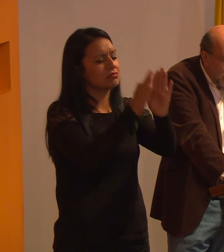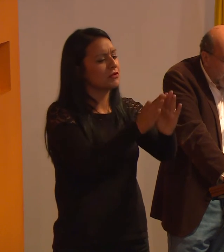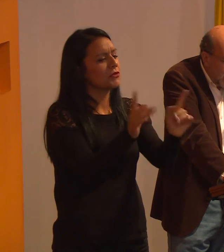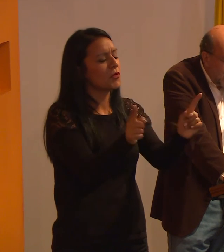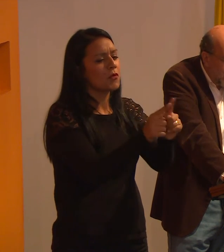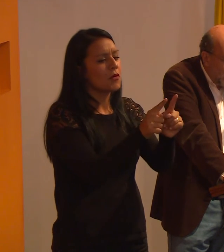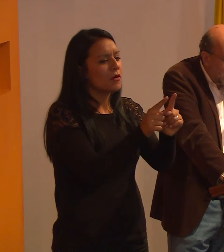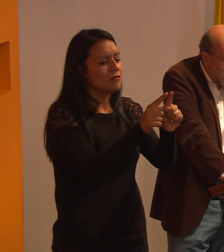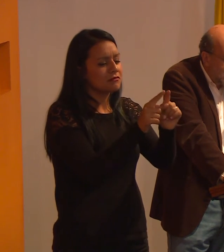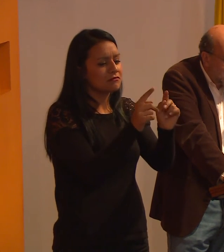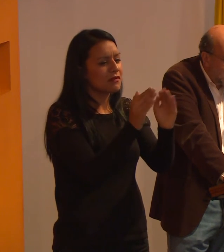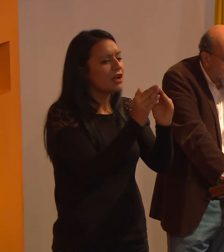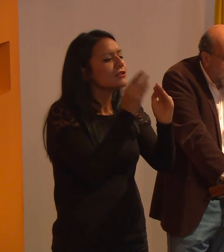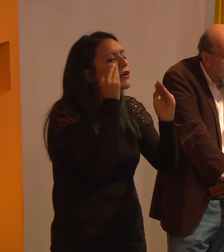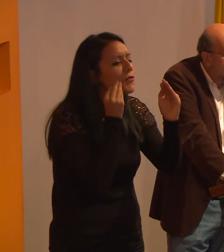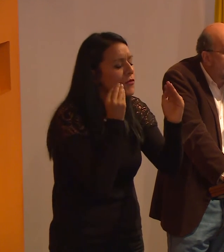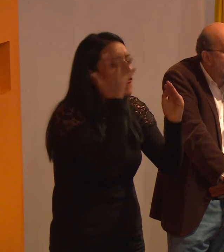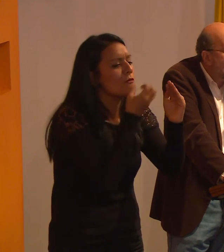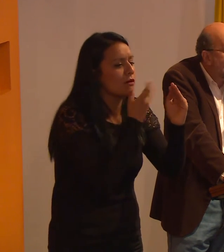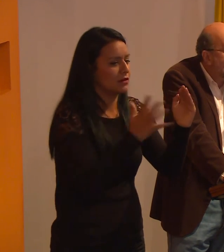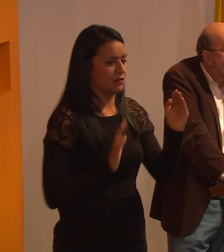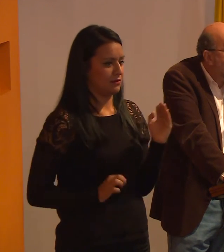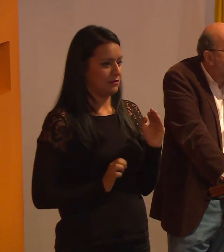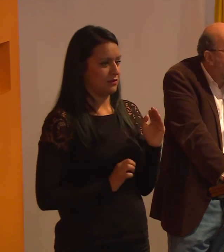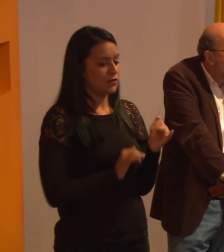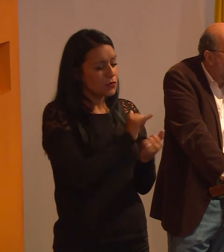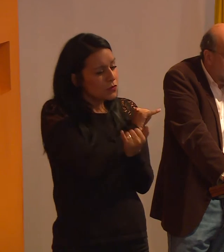amor y, por lo tanto, en